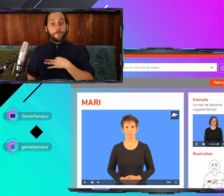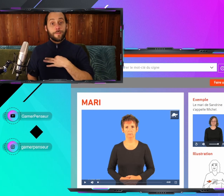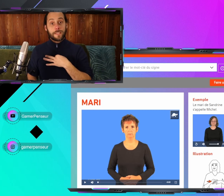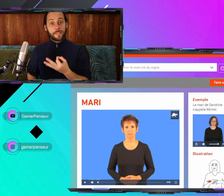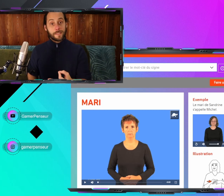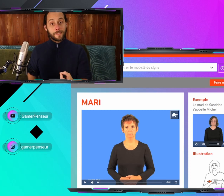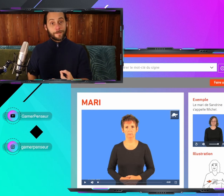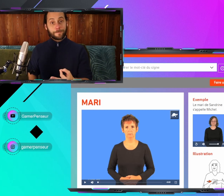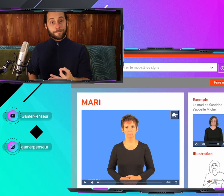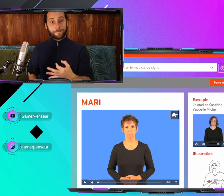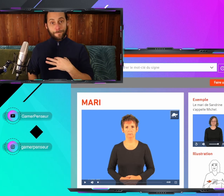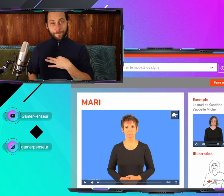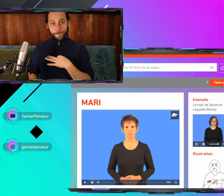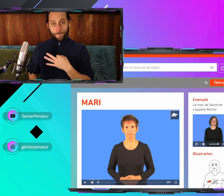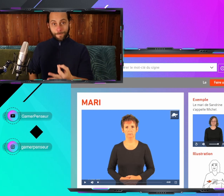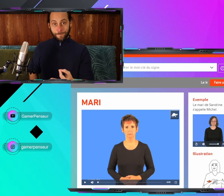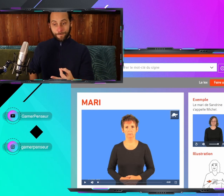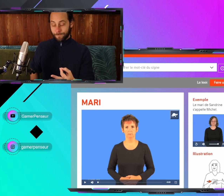Le fils.